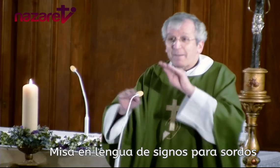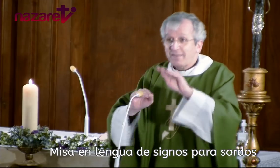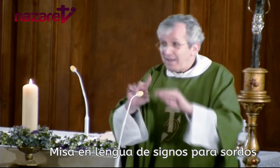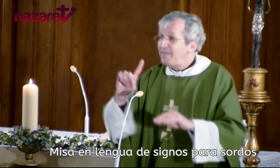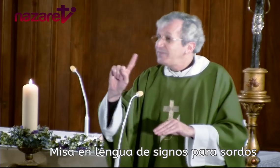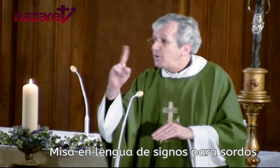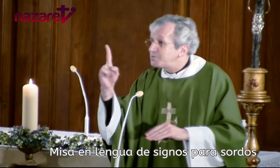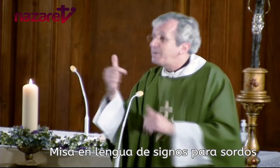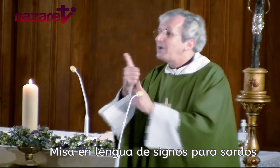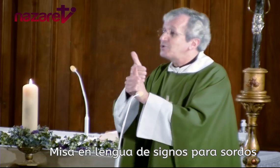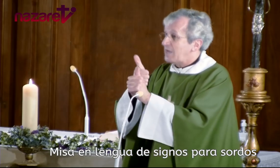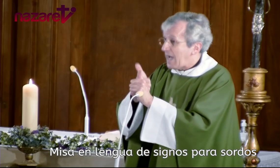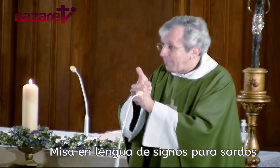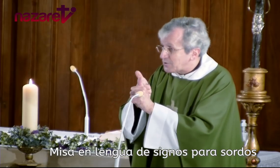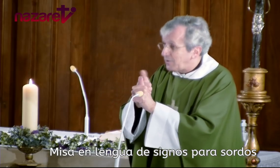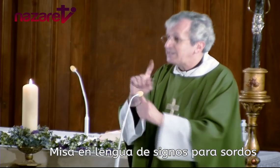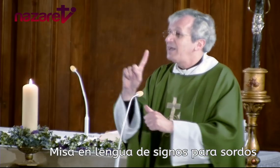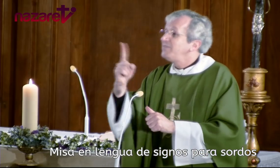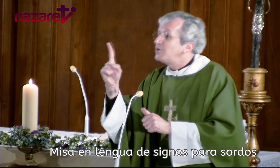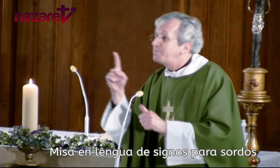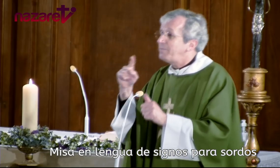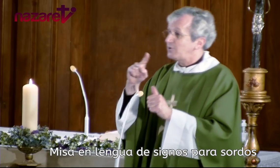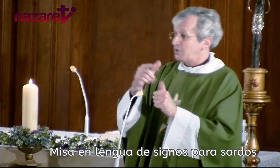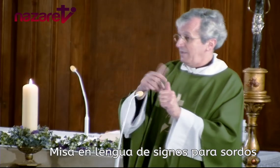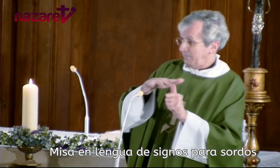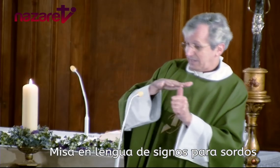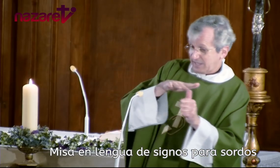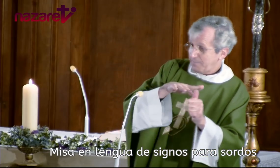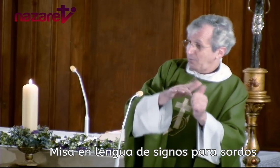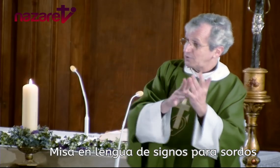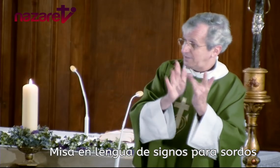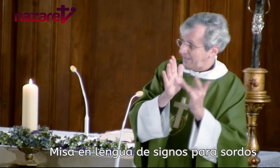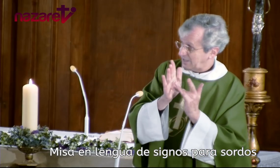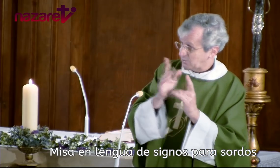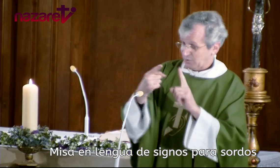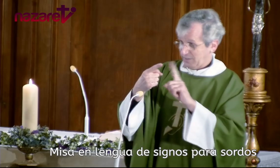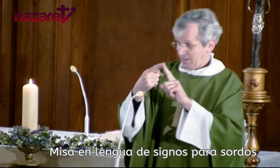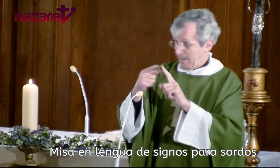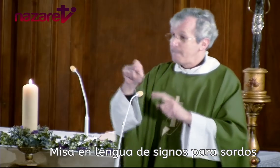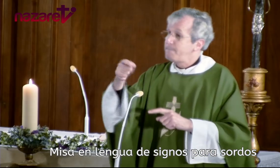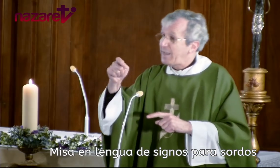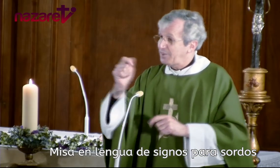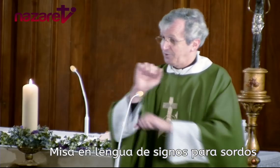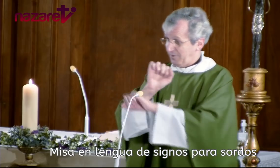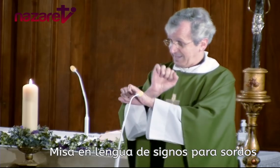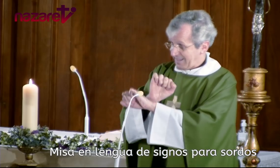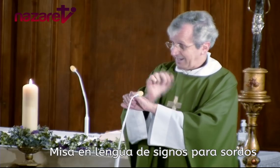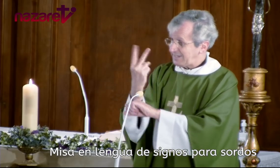llamada de los primeros apóstoles, de los primeros discípulos de Jesús. Pedro y Andrés,